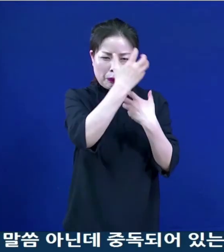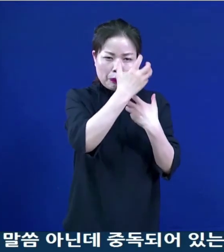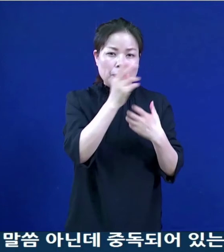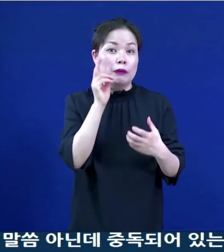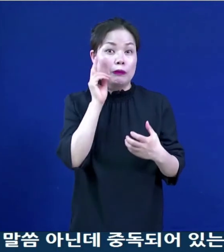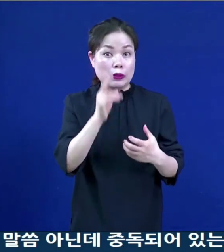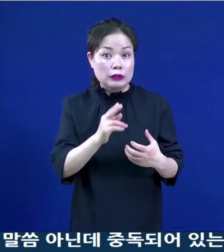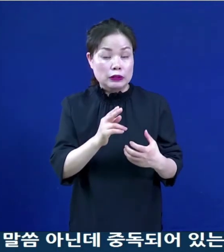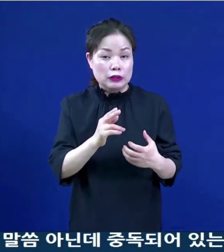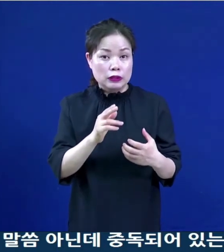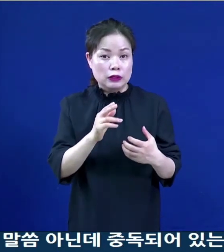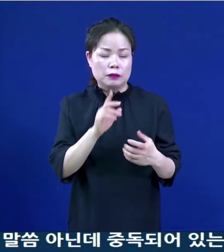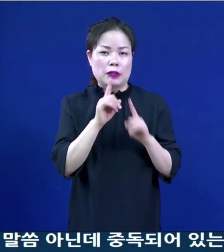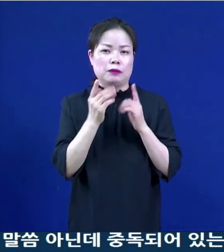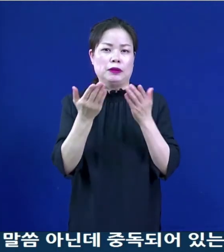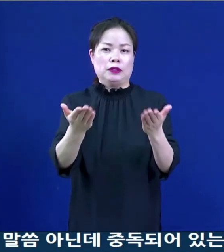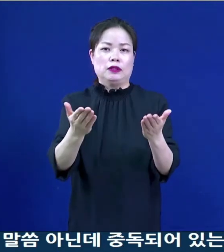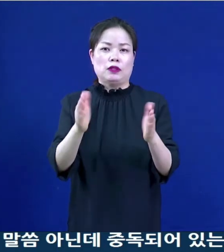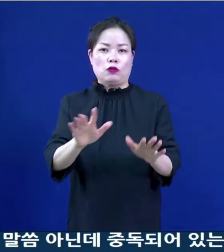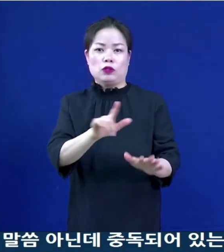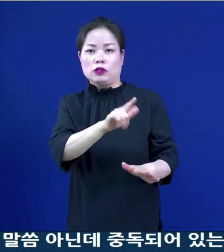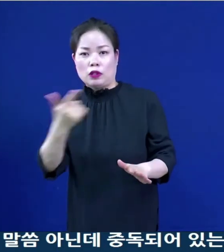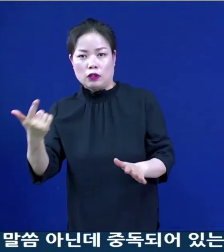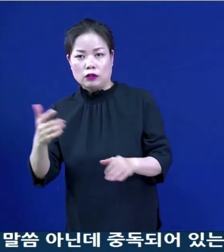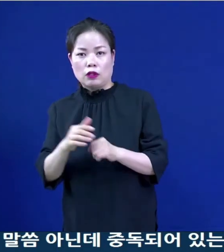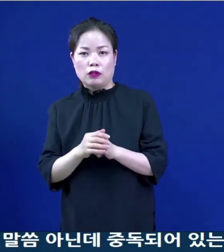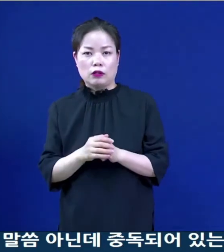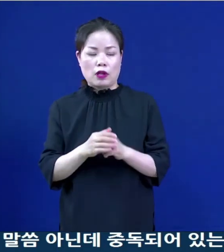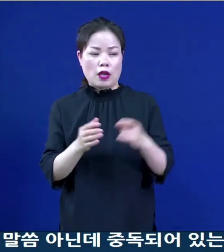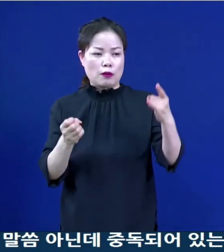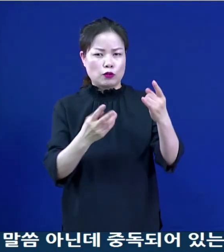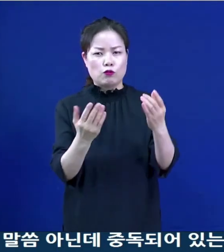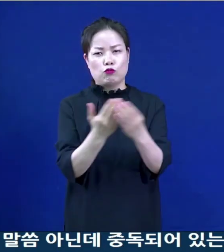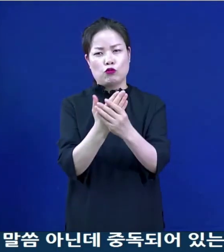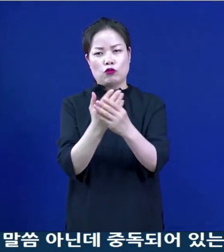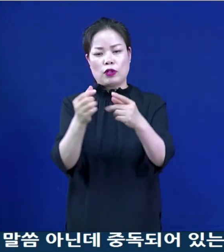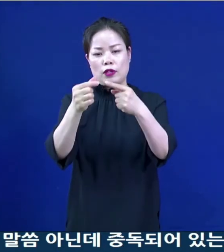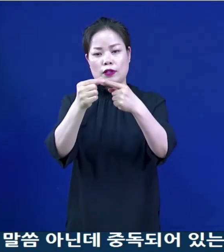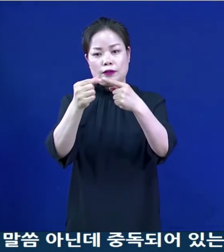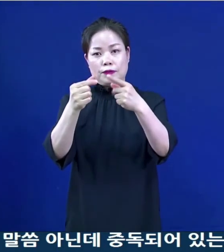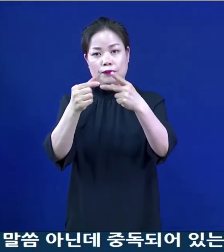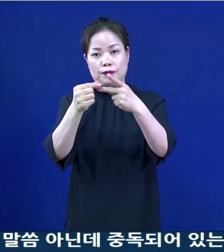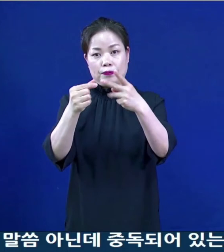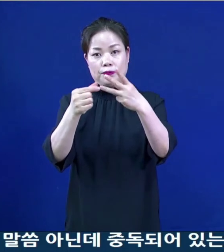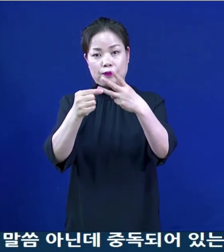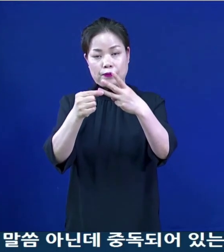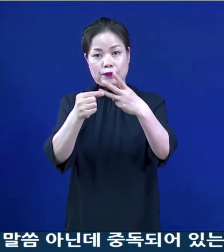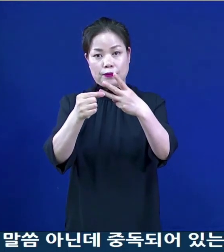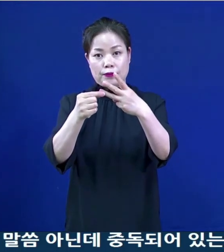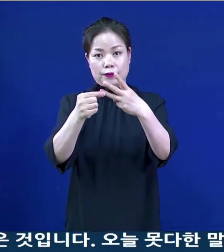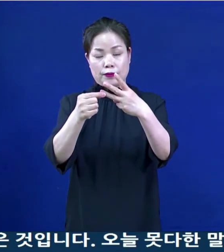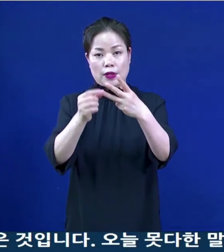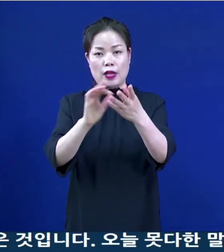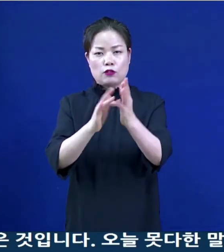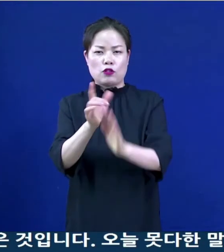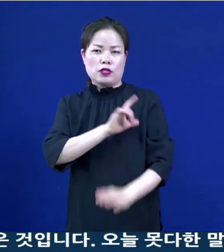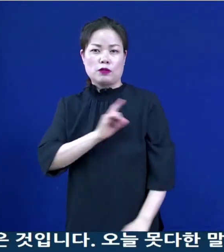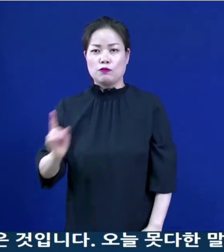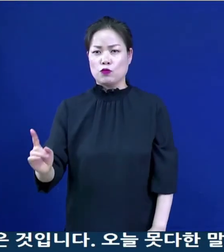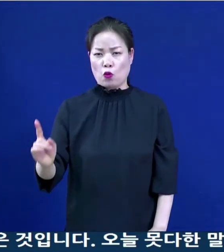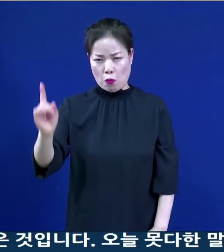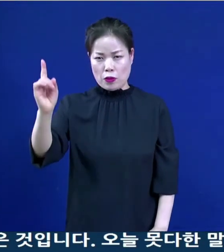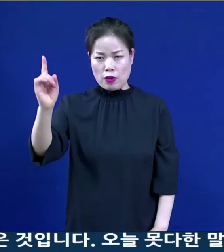저녁 에베소 교회 부흥의 세 가지 요소, 예수의 이름 높이고, 예수의 이름